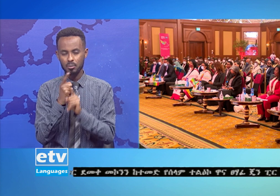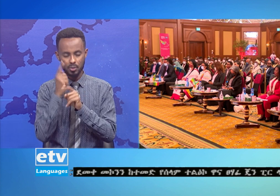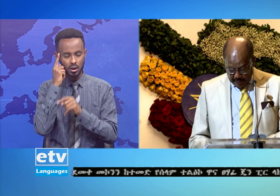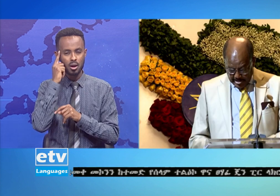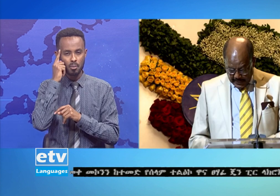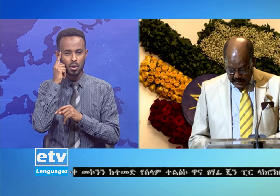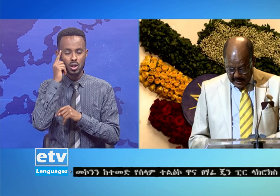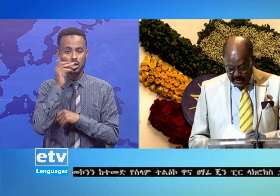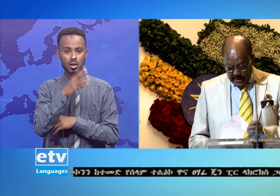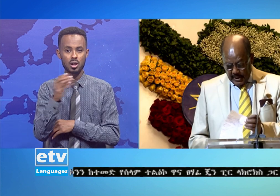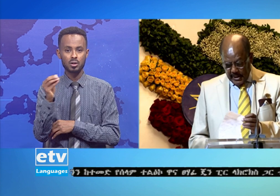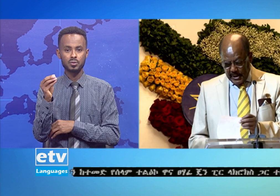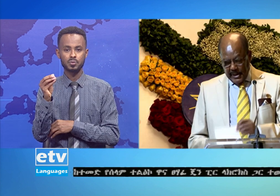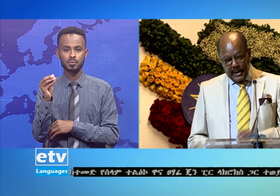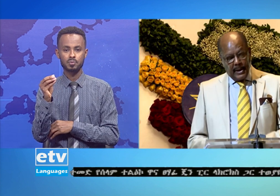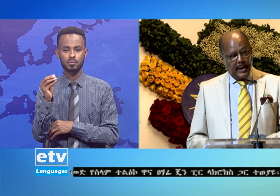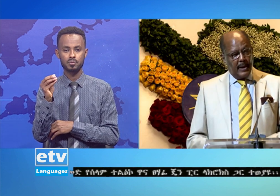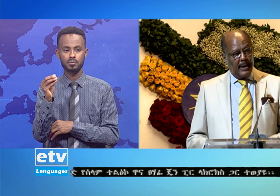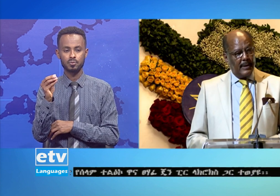ማጤንና